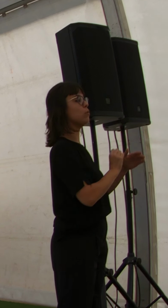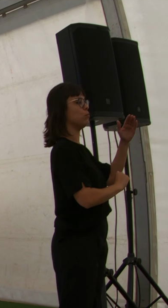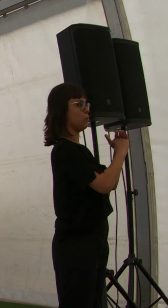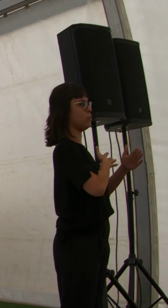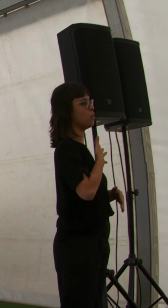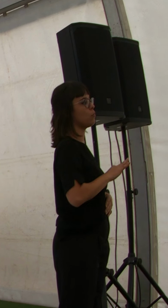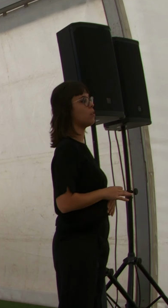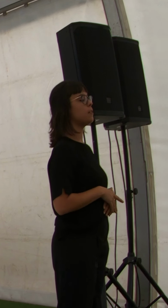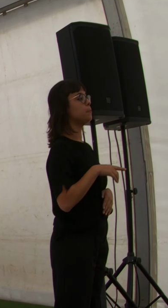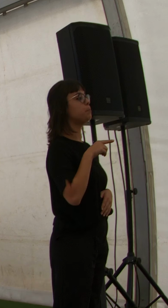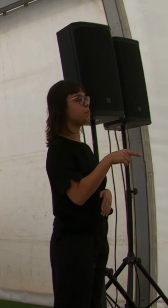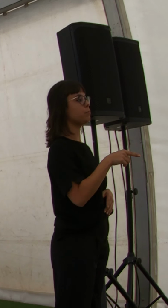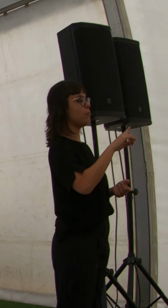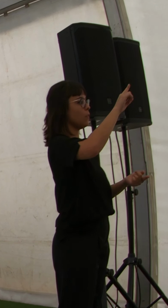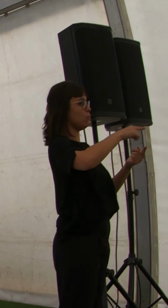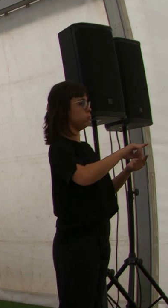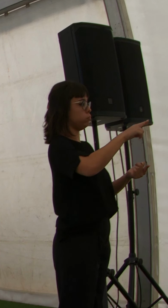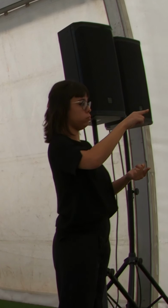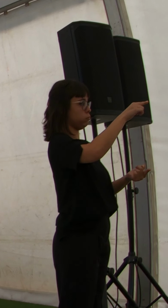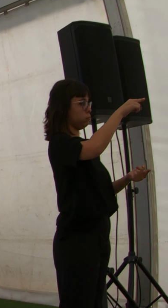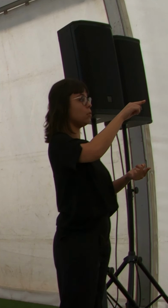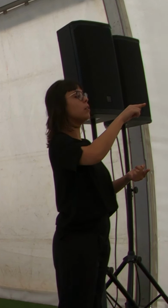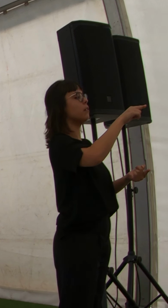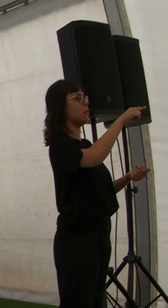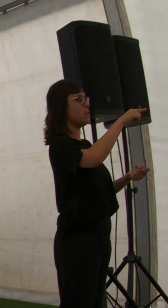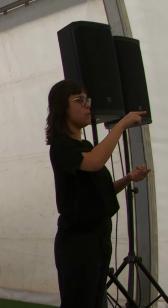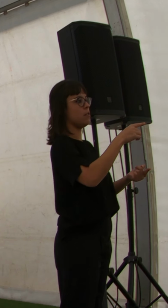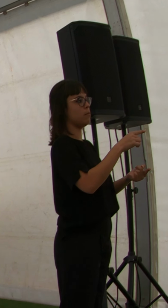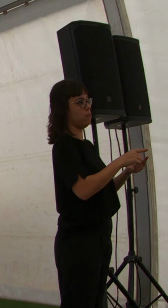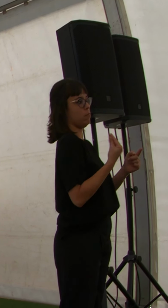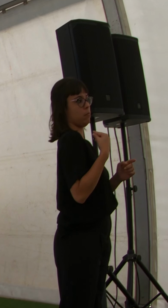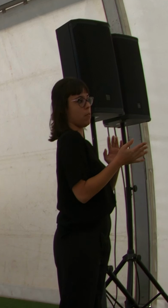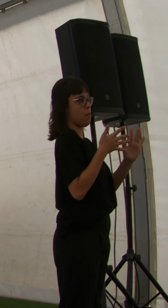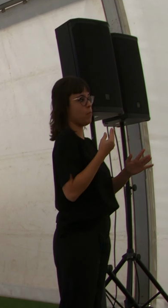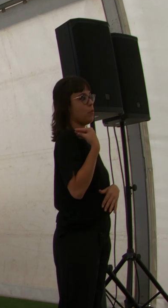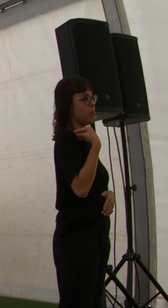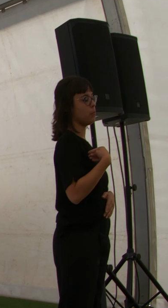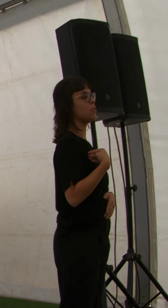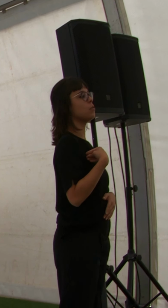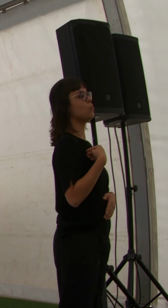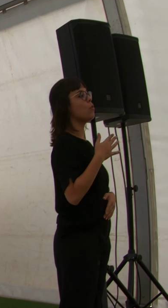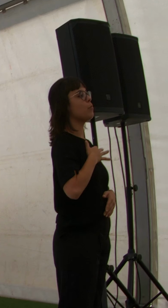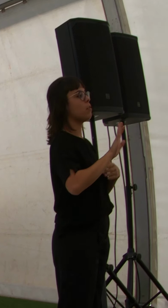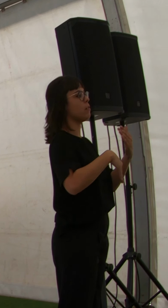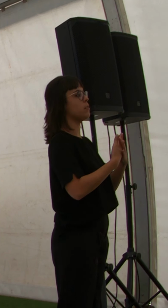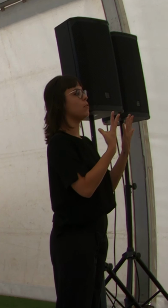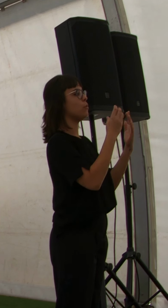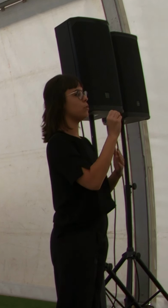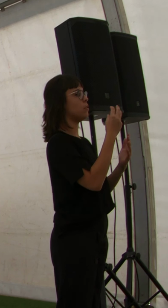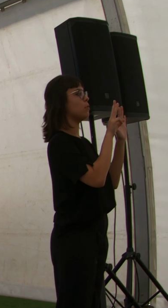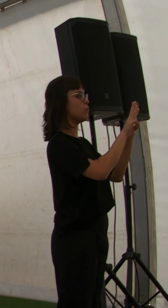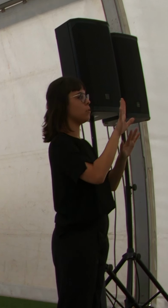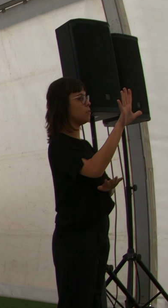sigue tragando kilovatios a ese ritmo, a 150, y va a seguir continuamente hasta aproximadamente el 80, el